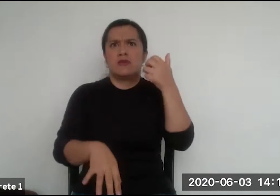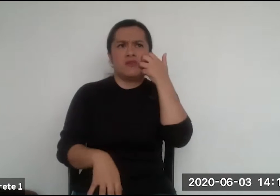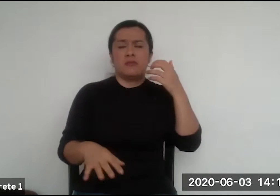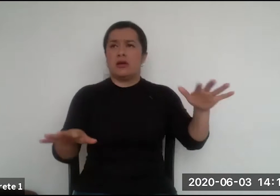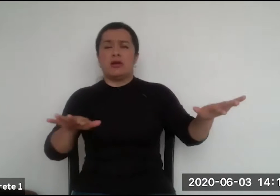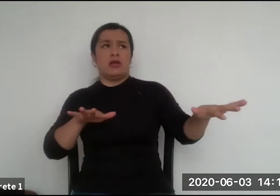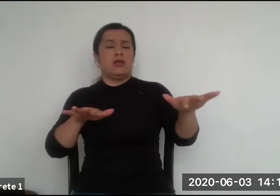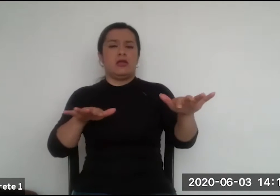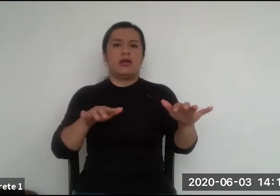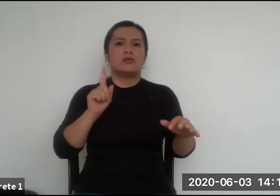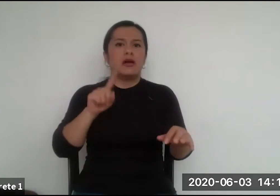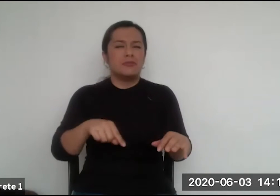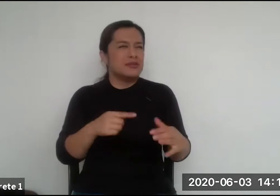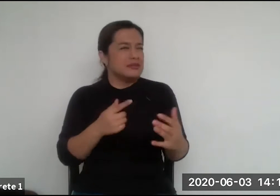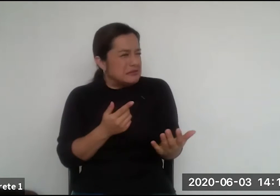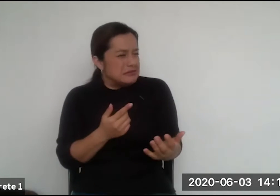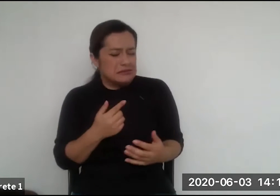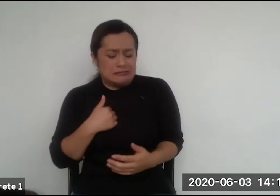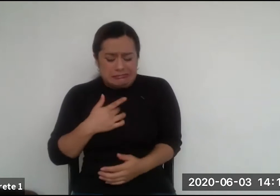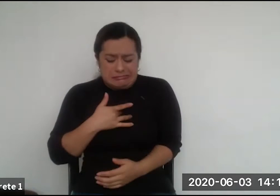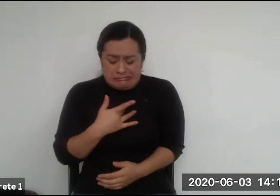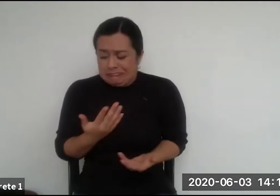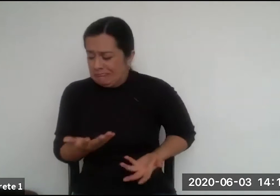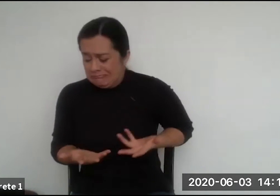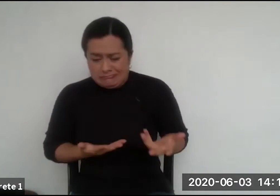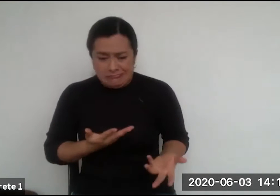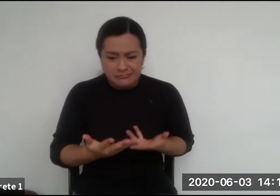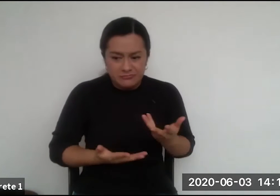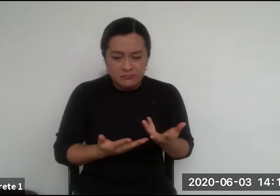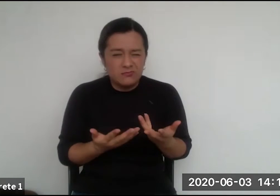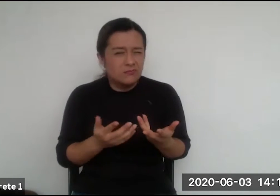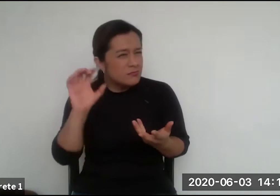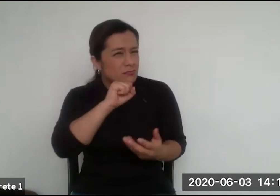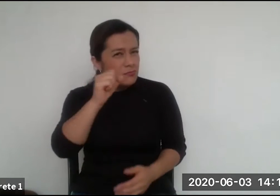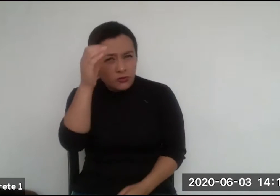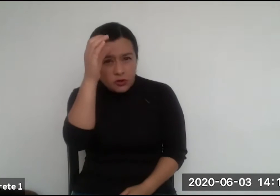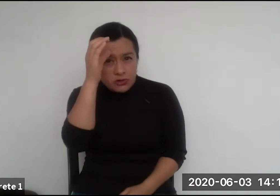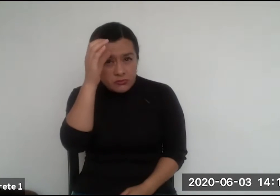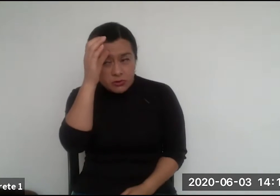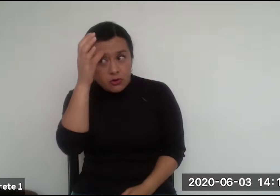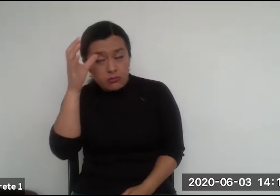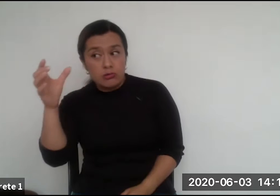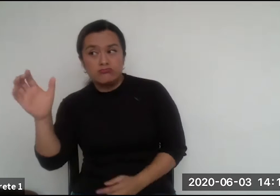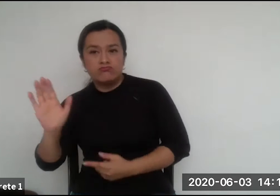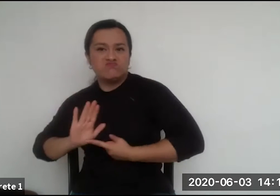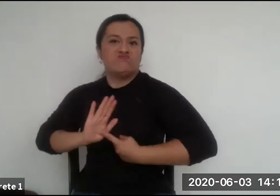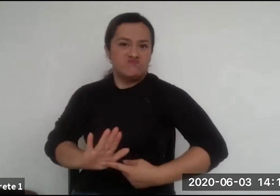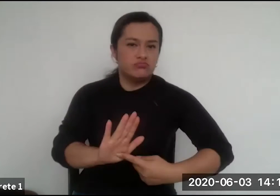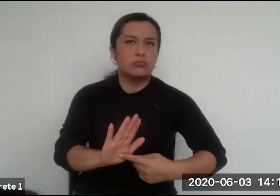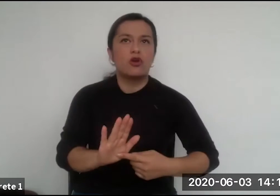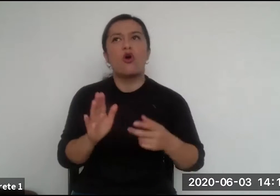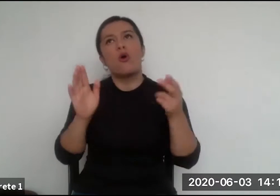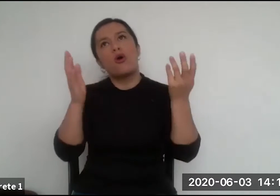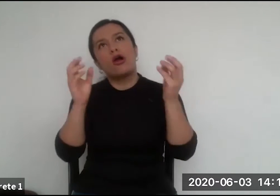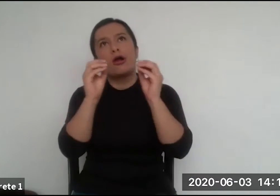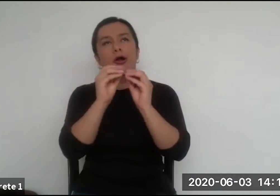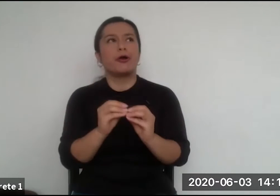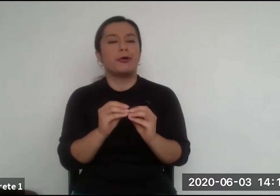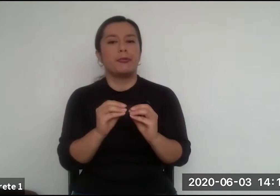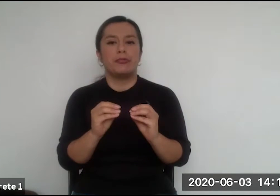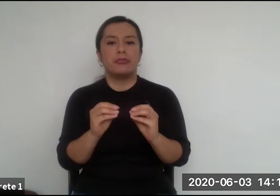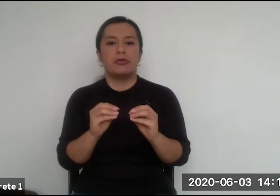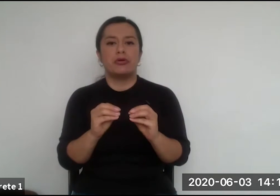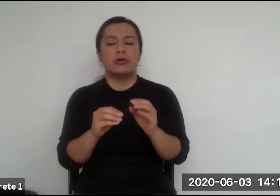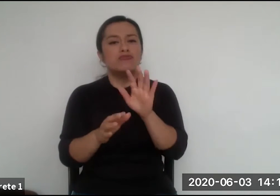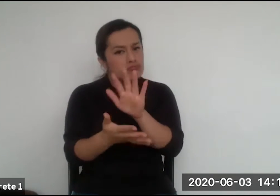muchas afecciones a las personas, y tratar de utilizar este concepto otra vez como una especie de, pues, tranquilizante, de